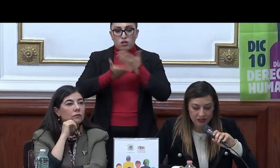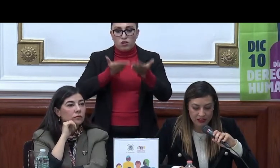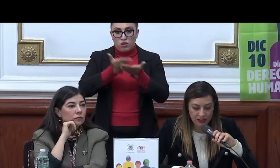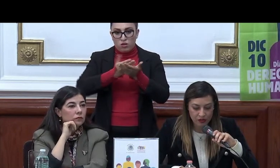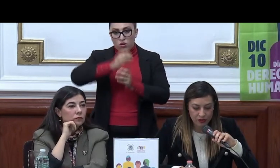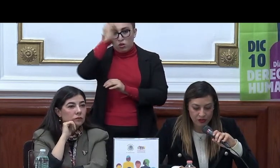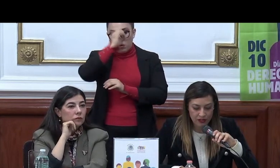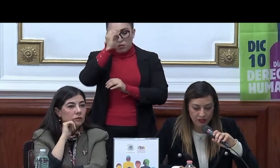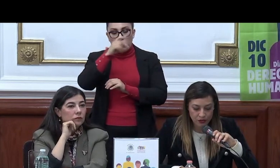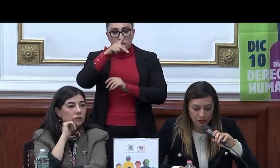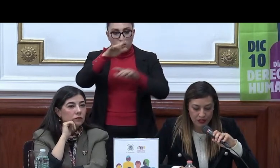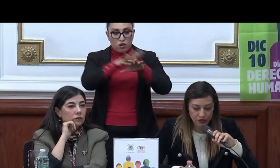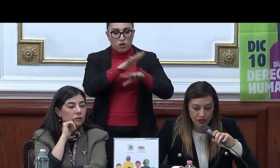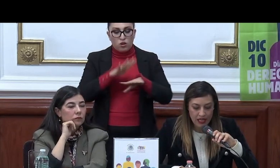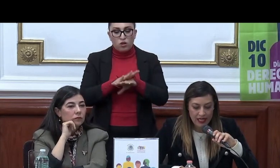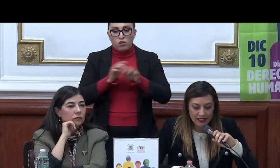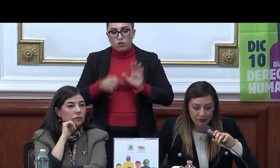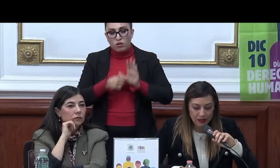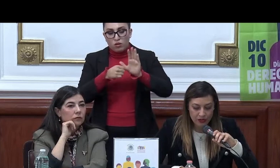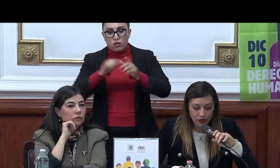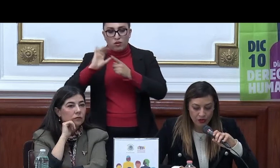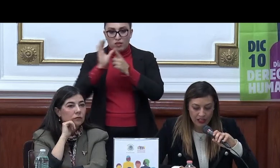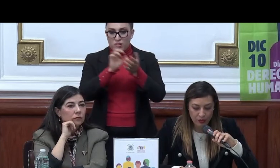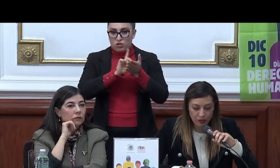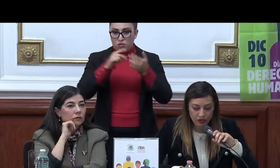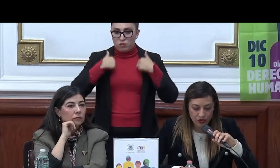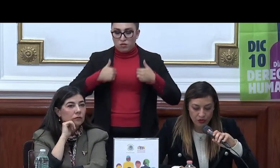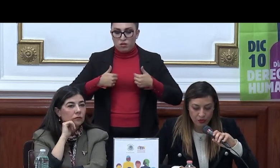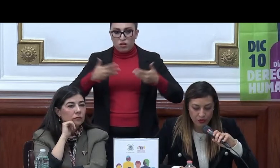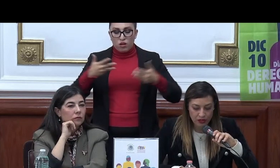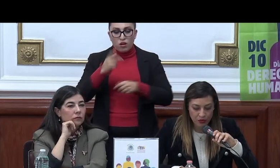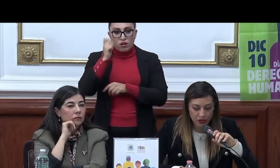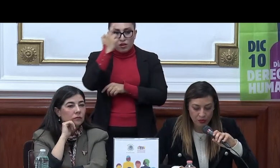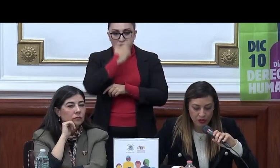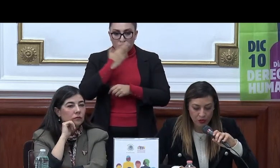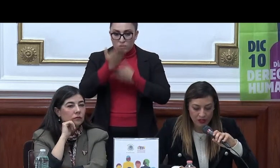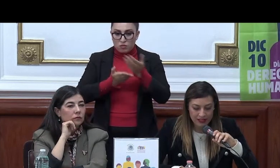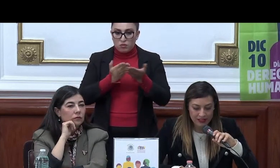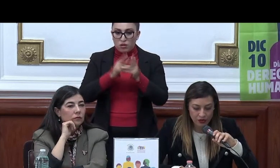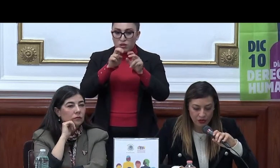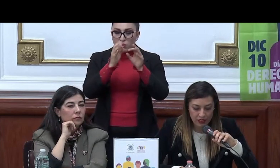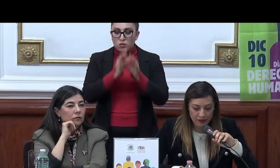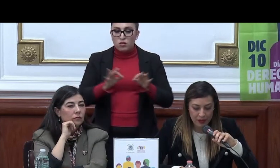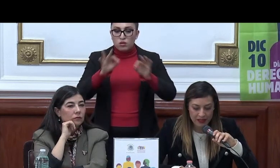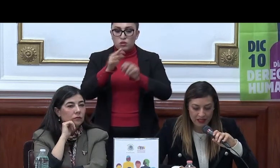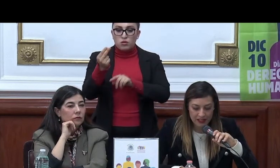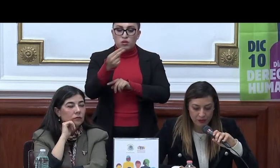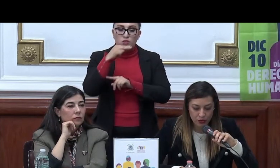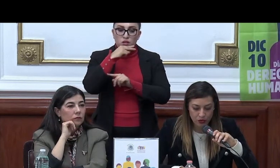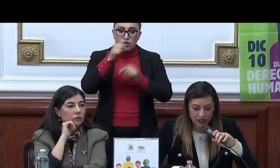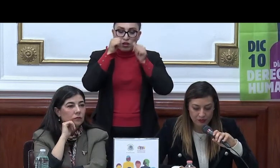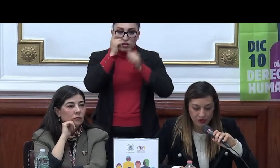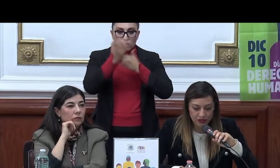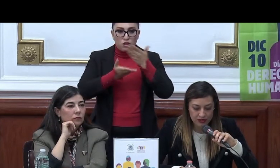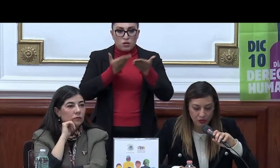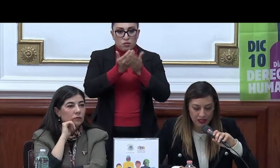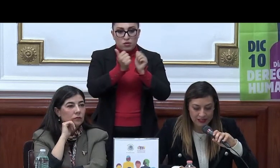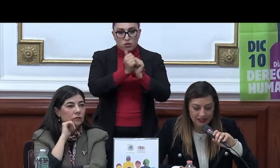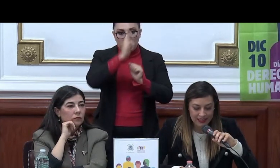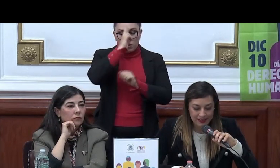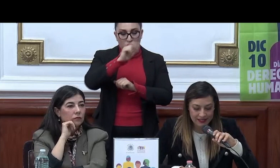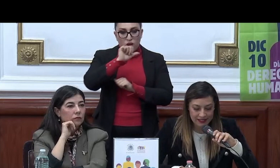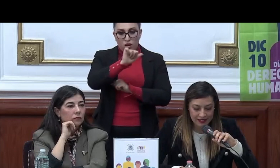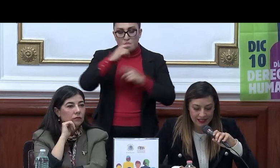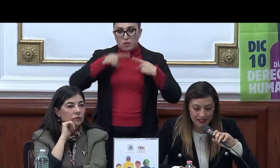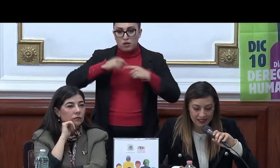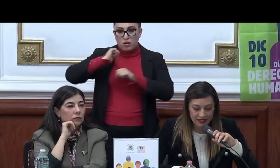que presenta la Comisión de Derechos Humanos respecto de la proposición con punto de acuerdo por el cual se exhorta de manera respetuosa a las personas titulares de